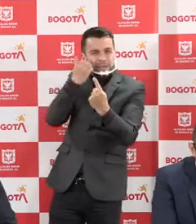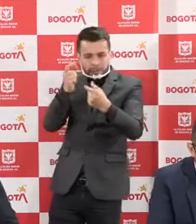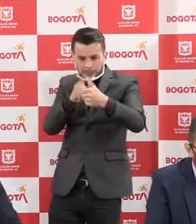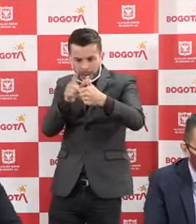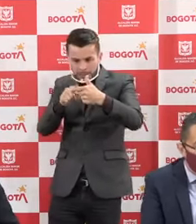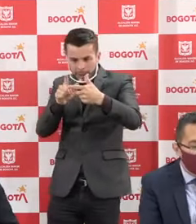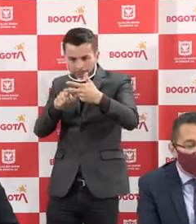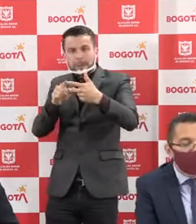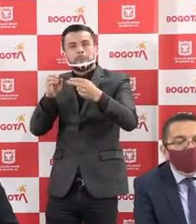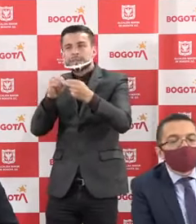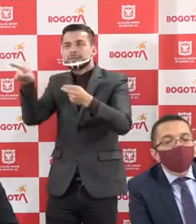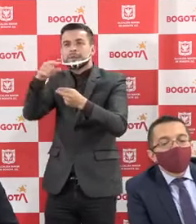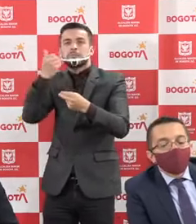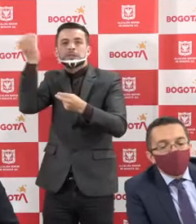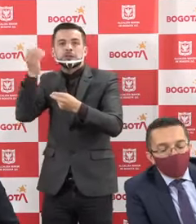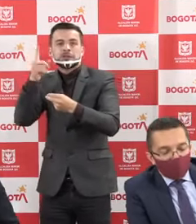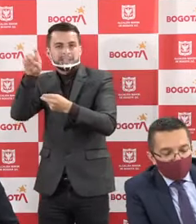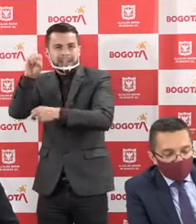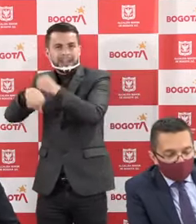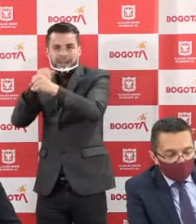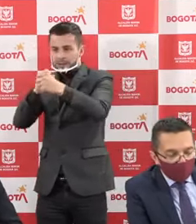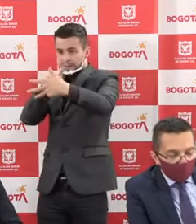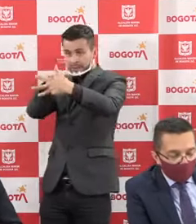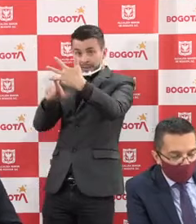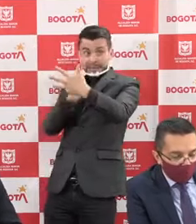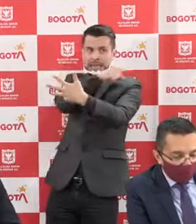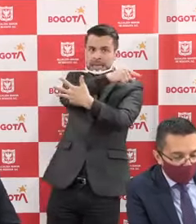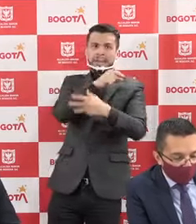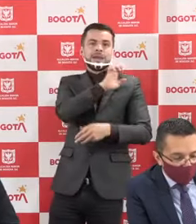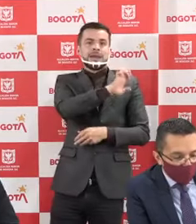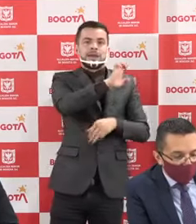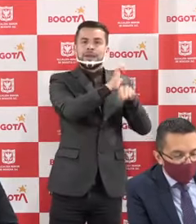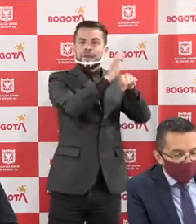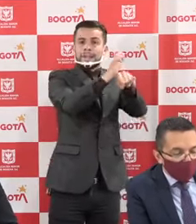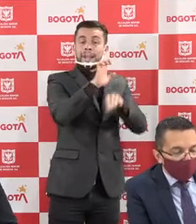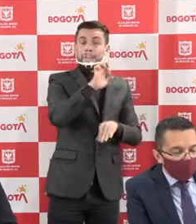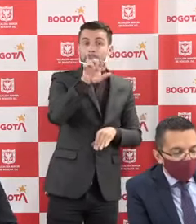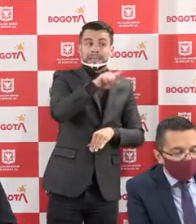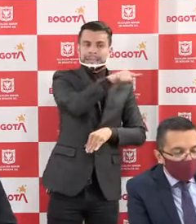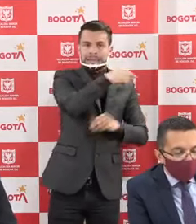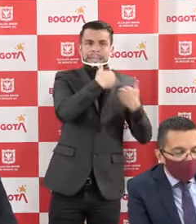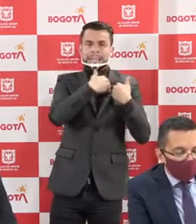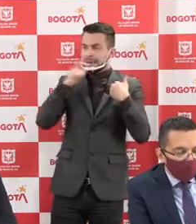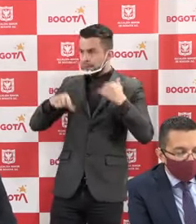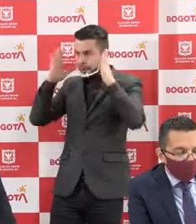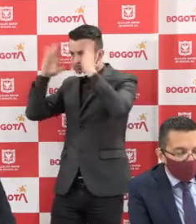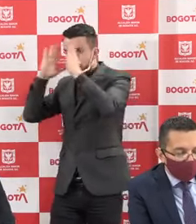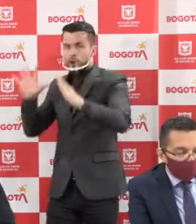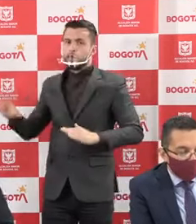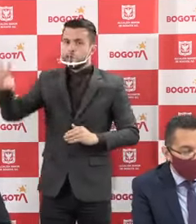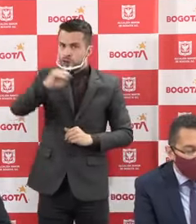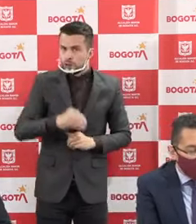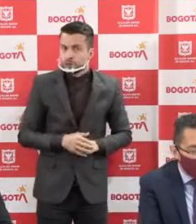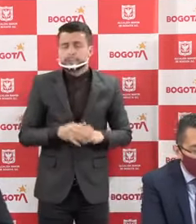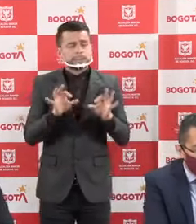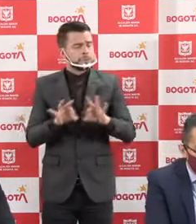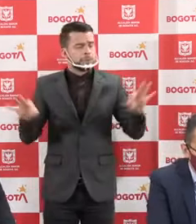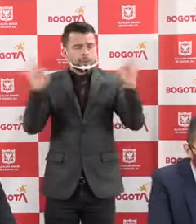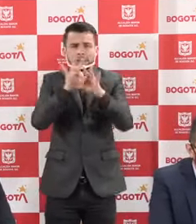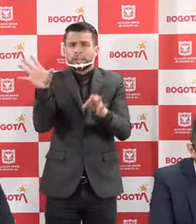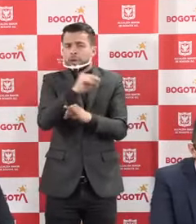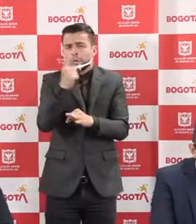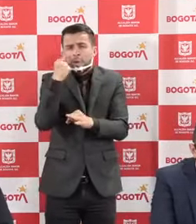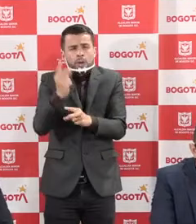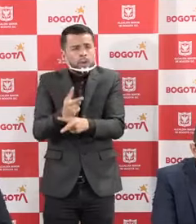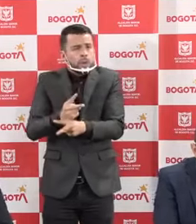a todos estos pacientes pero la recomendación del distrito es guardar y extremar medidas de precaución uso permanente del